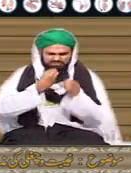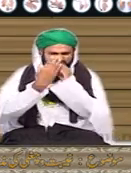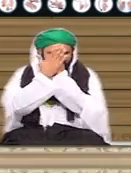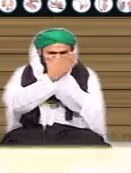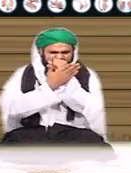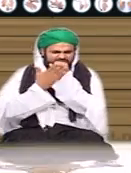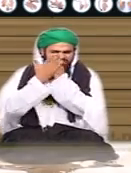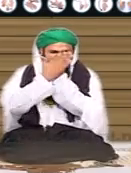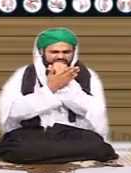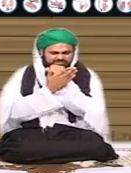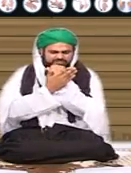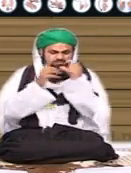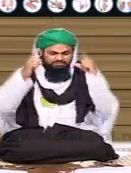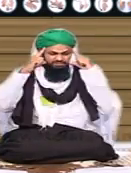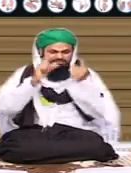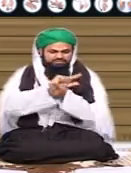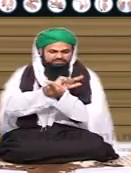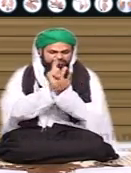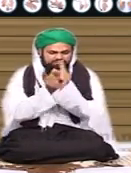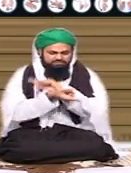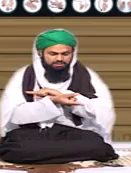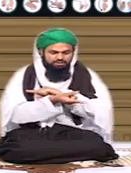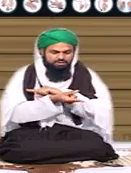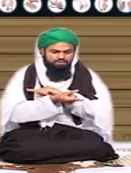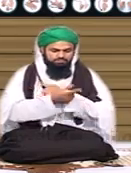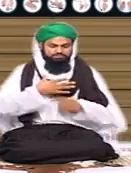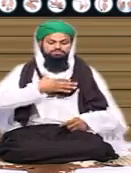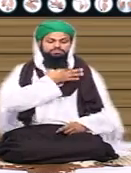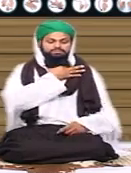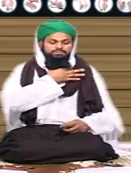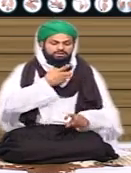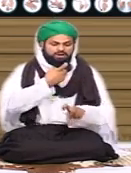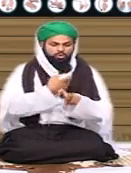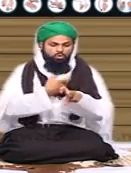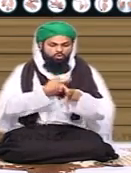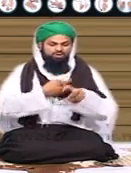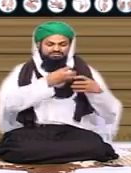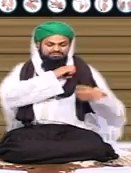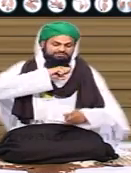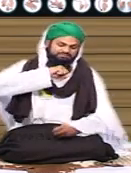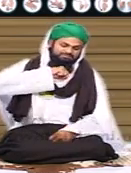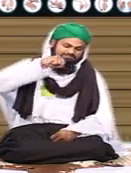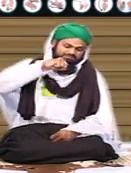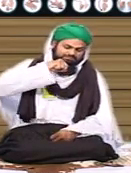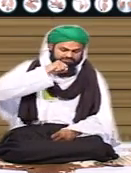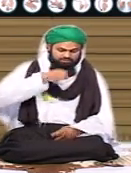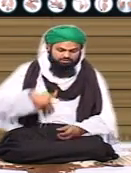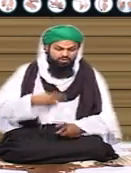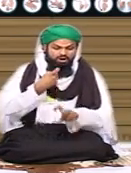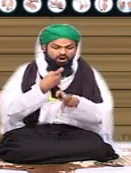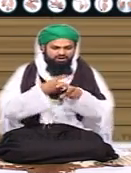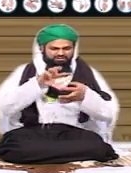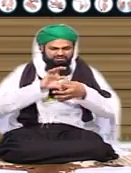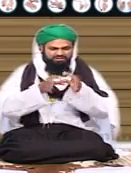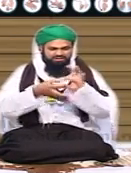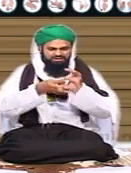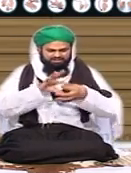گیا اور اسے توق اور زنجیر میں جکڑا ہوا. توق گلے میں ڈالا گیا، پھندا، توق مانے پھندا،